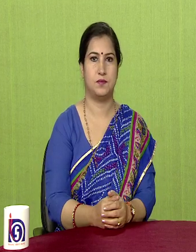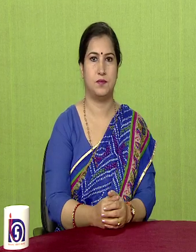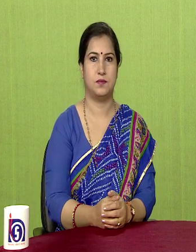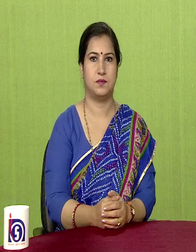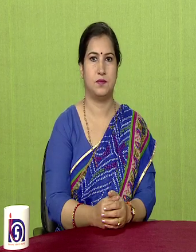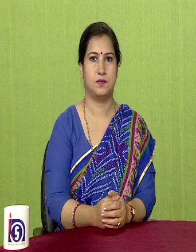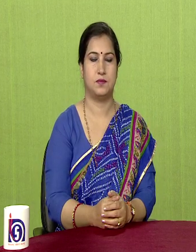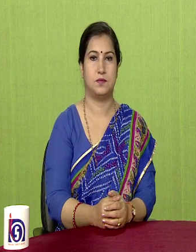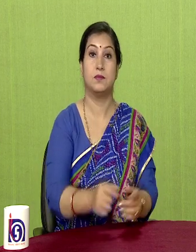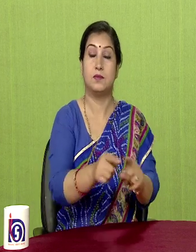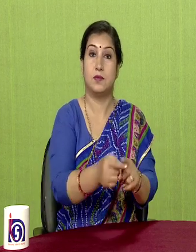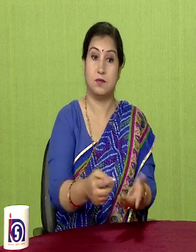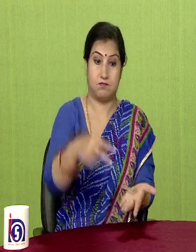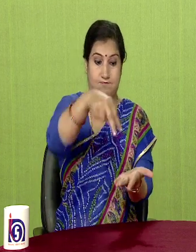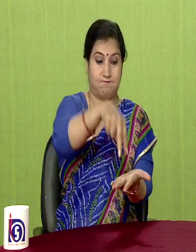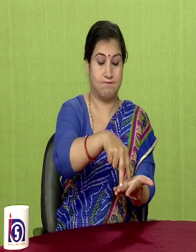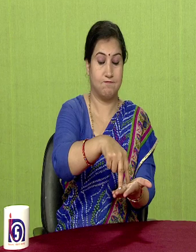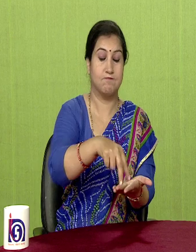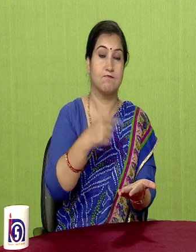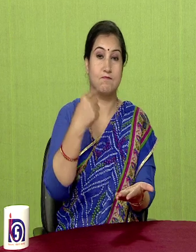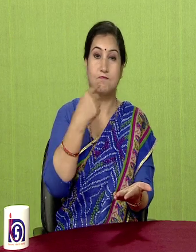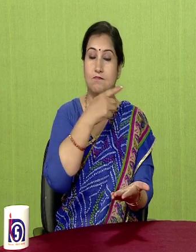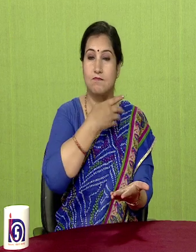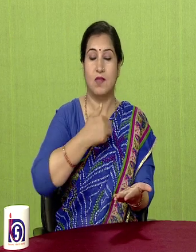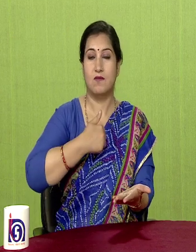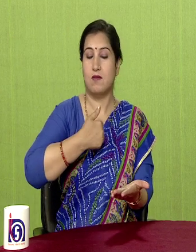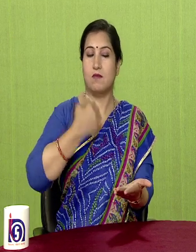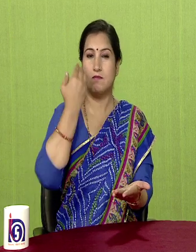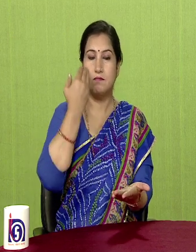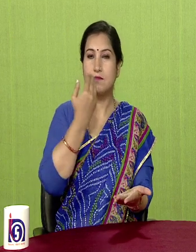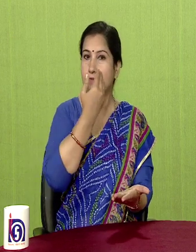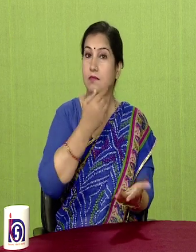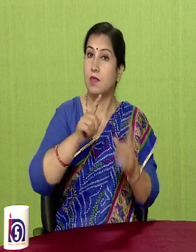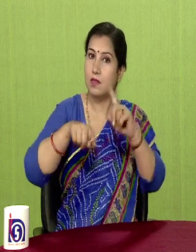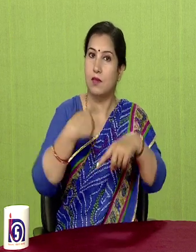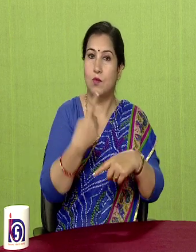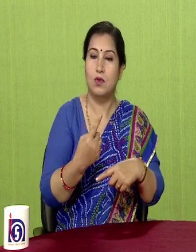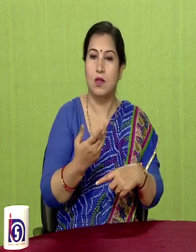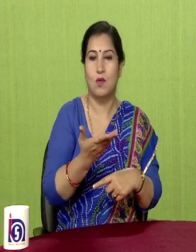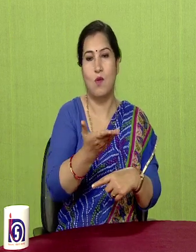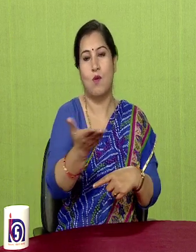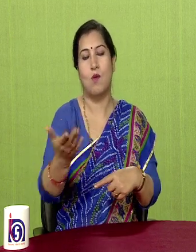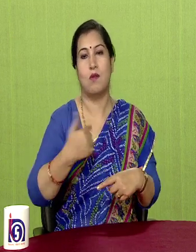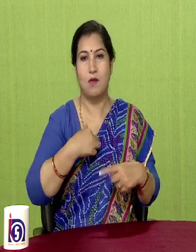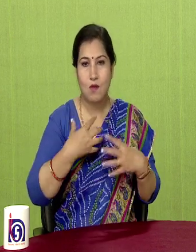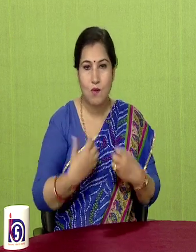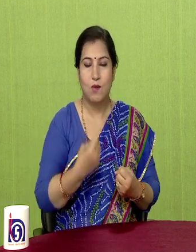वे फिर बोले, मुझे जो कहना था वह तो मुनियों में श्रेष्ठ गुरु वशिष्ठ